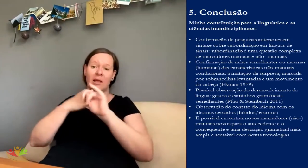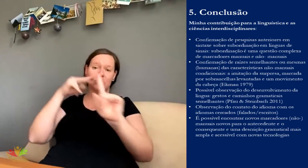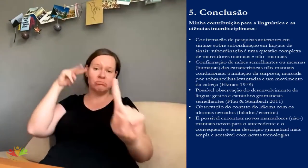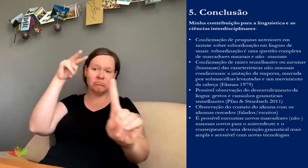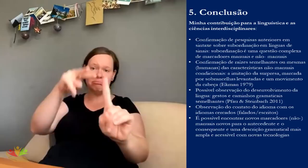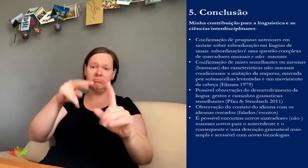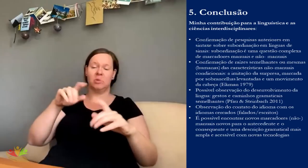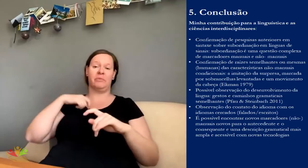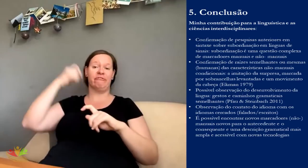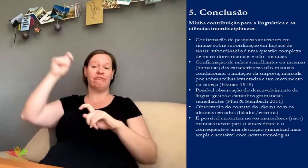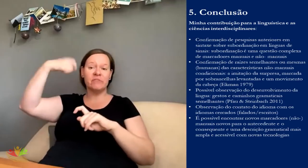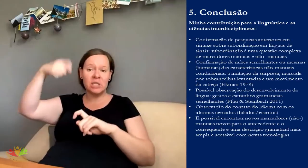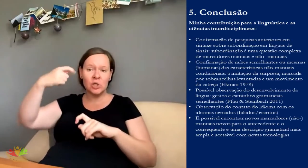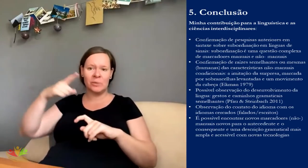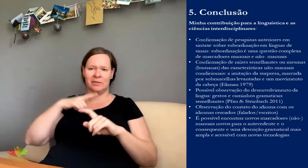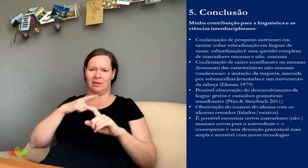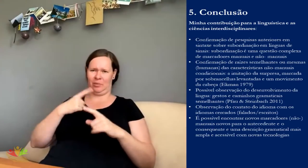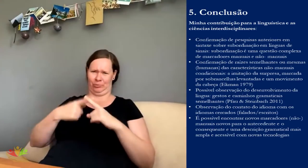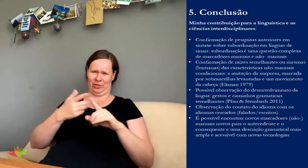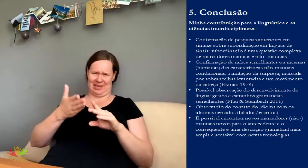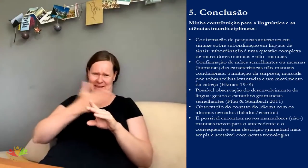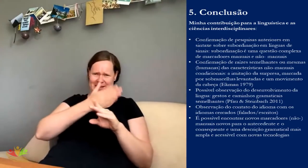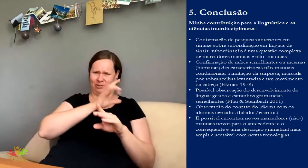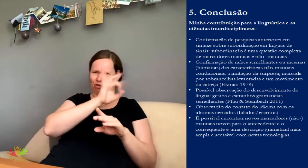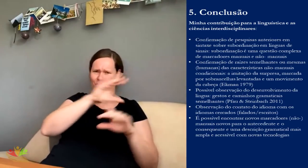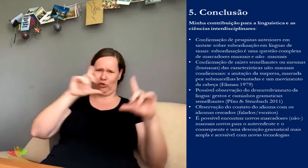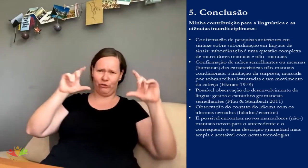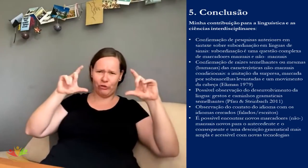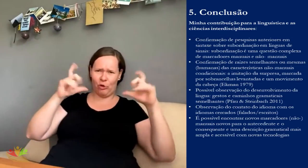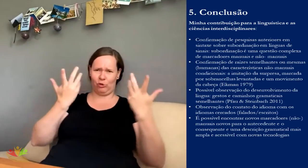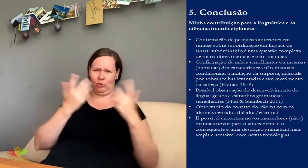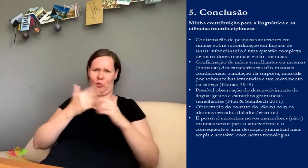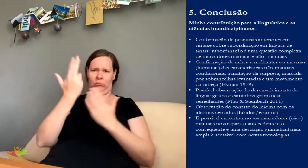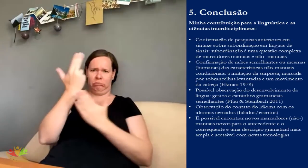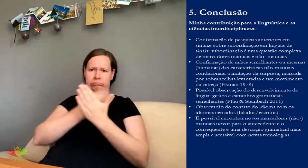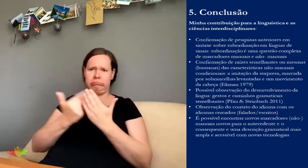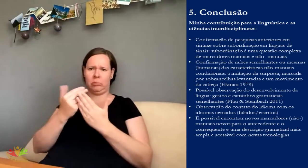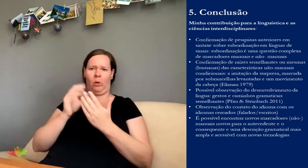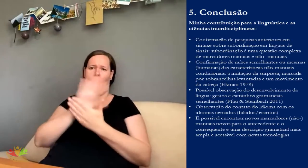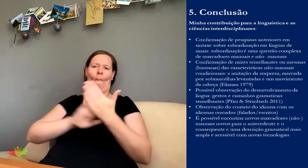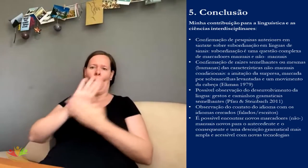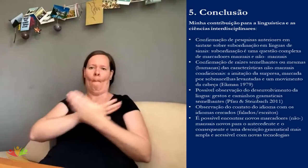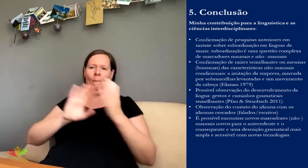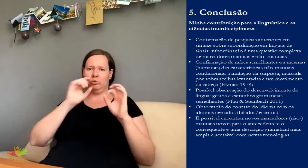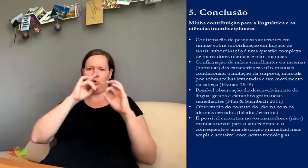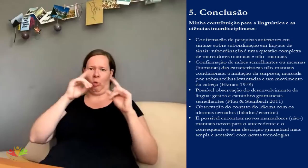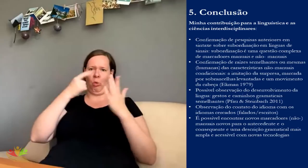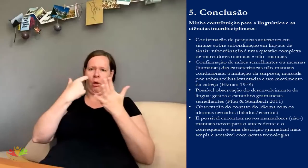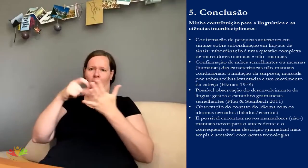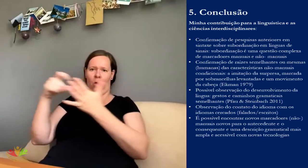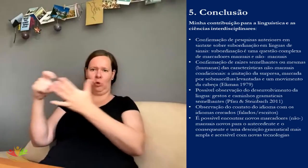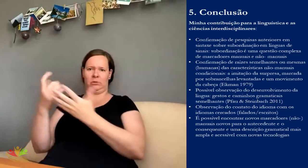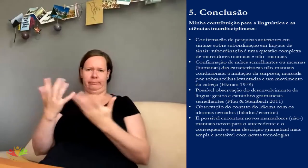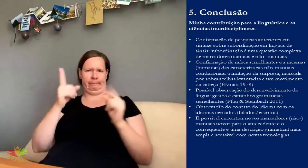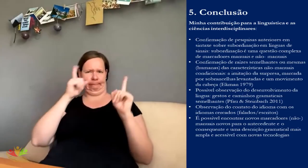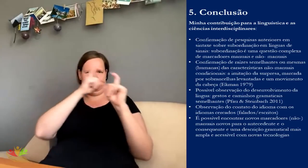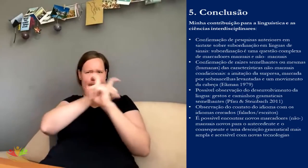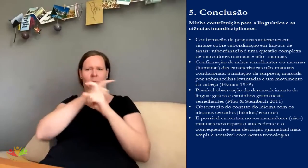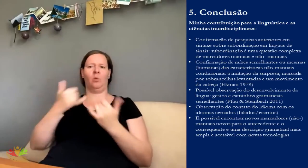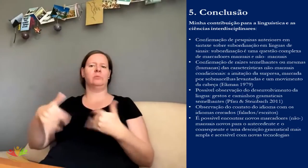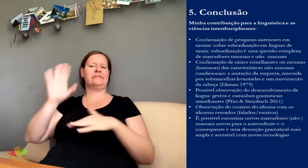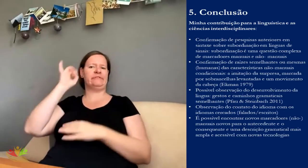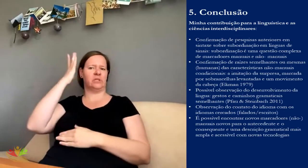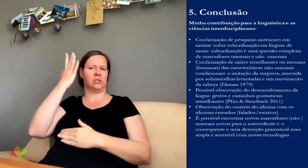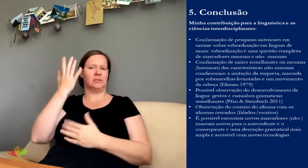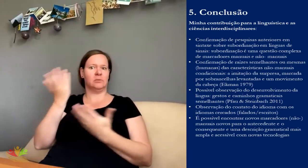nós vimos, por exemplo, a partir das nossas análises no Elan, a gente vai inserir outros tipos de